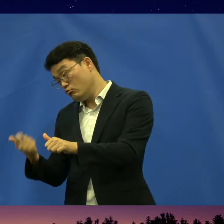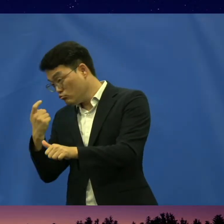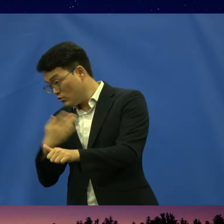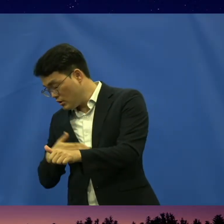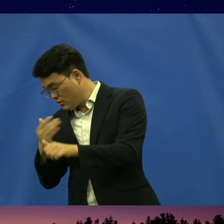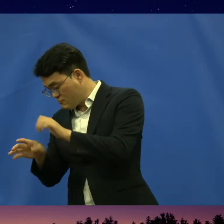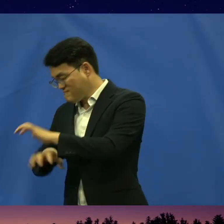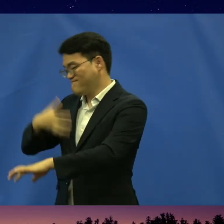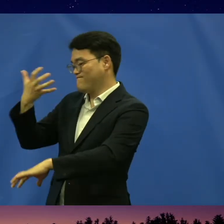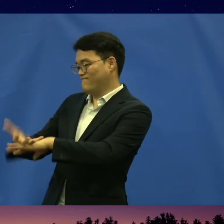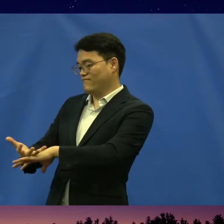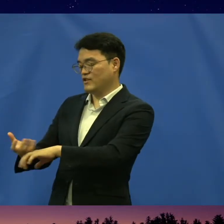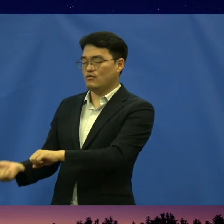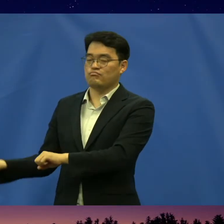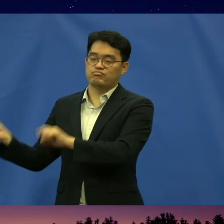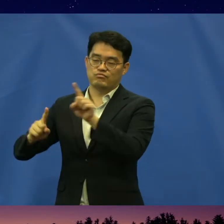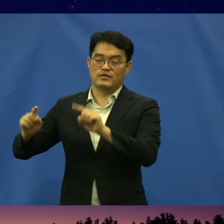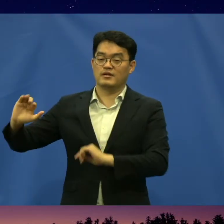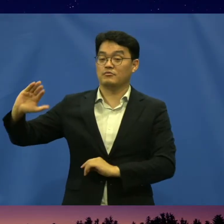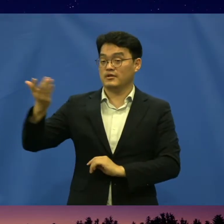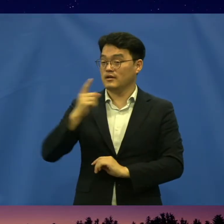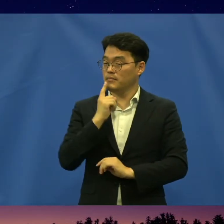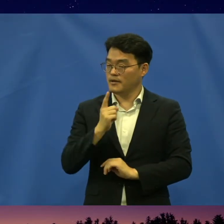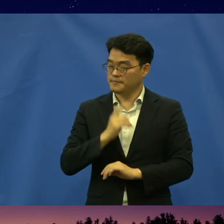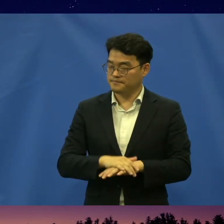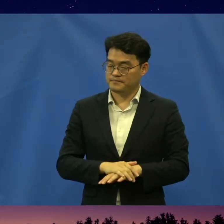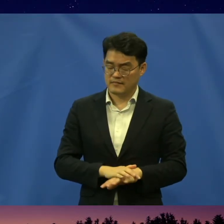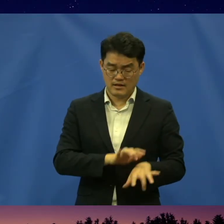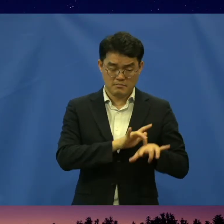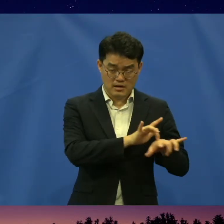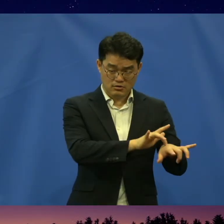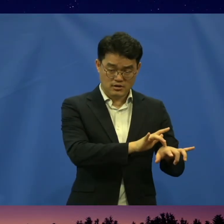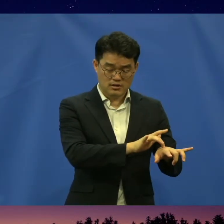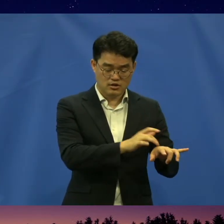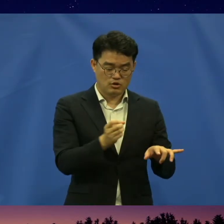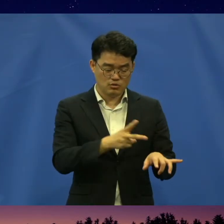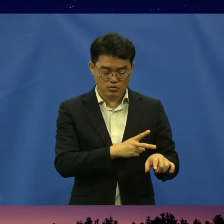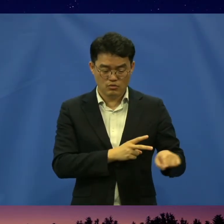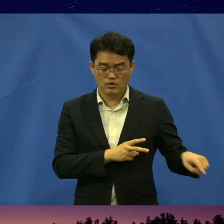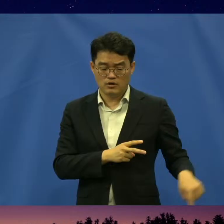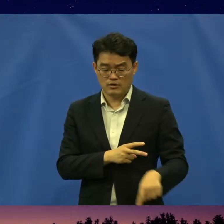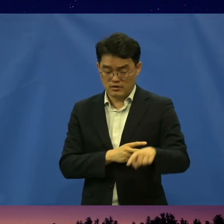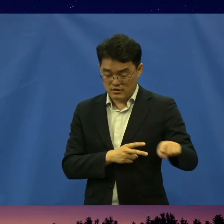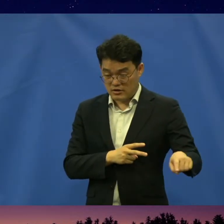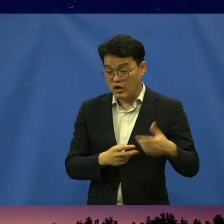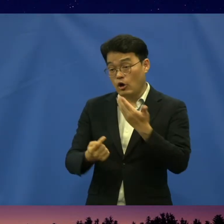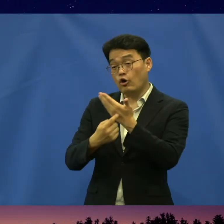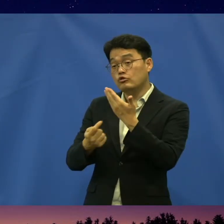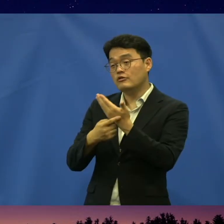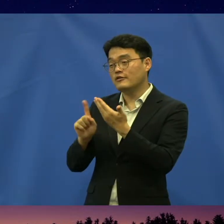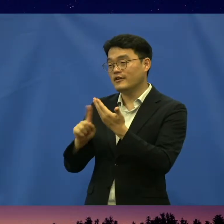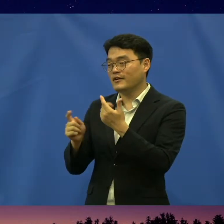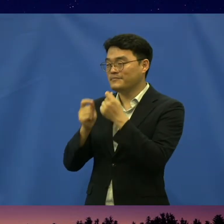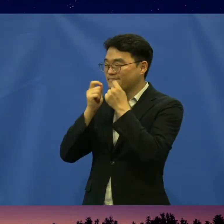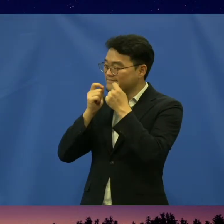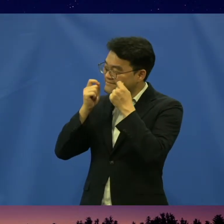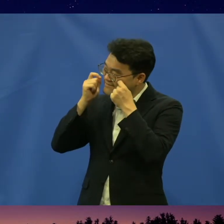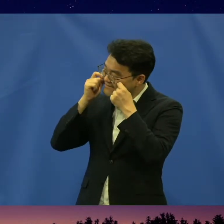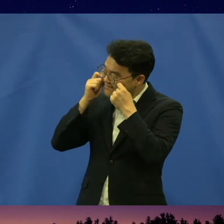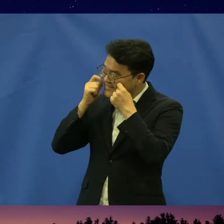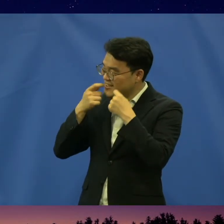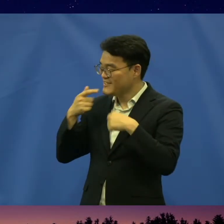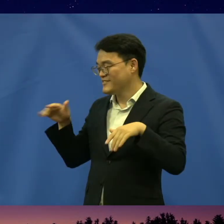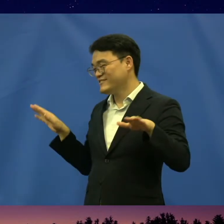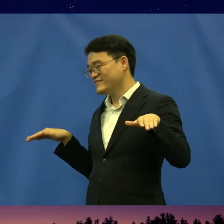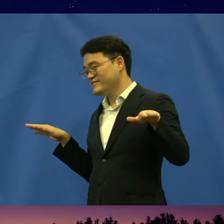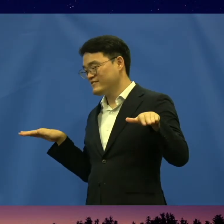교묘합니다. 대적자들은 자신의 정체를 정직하게 드러내지 않아요. 표면적으로 선을 가장하고 있는 거예요. 그래서 오늘